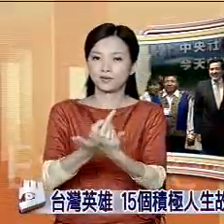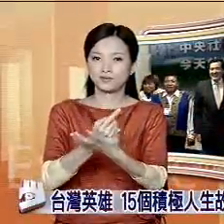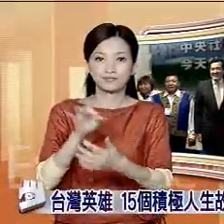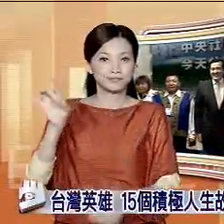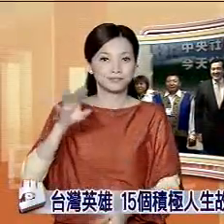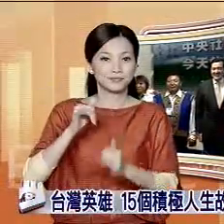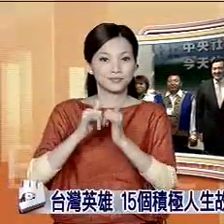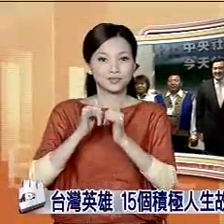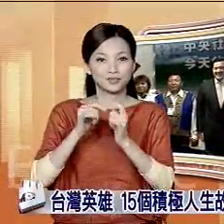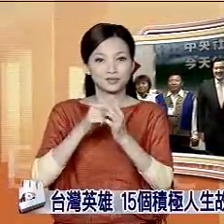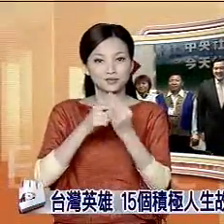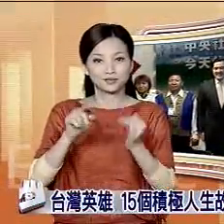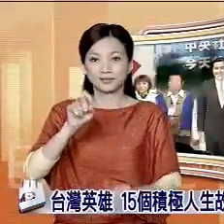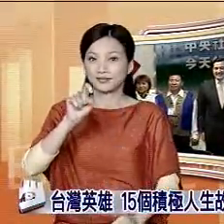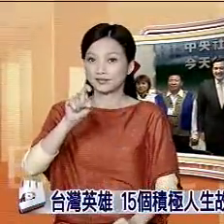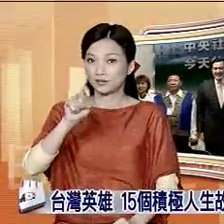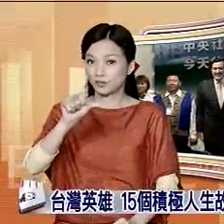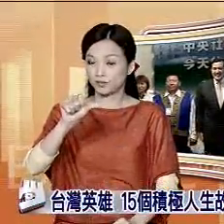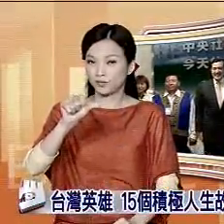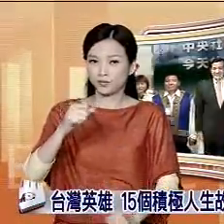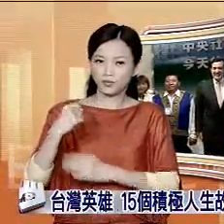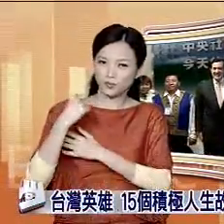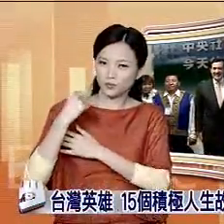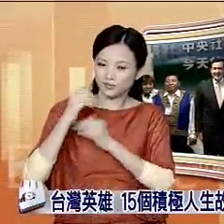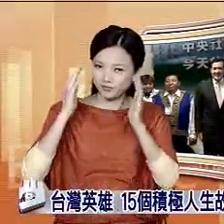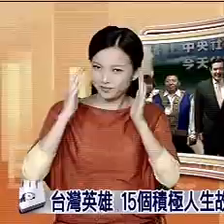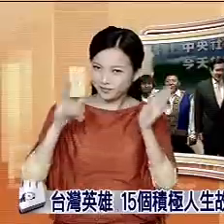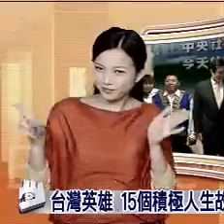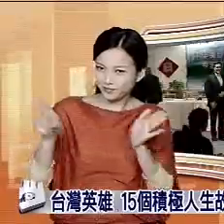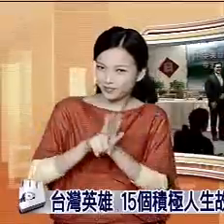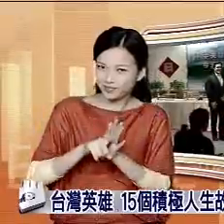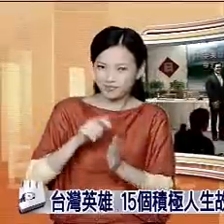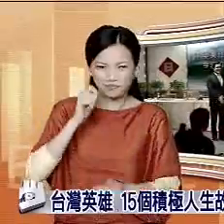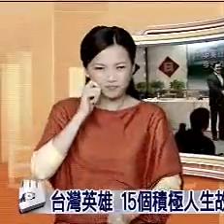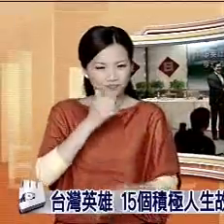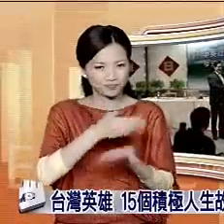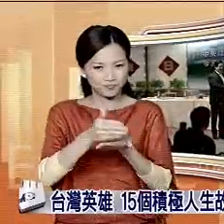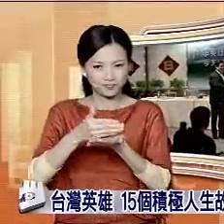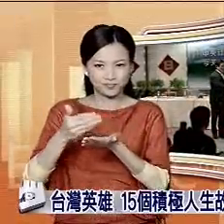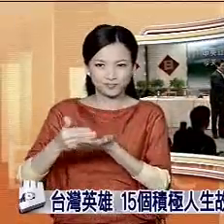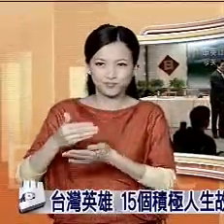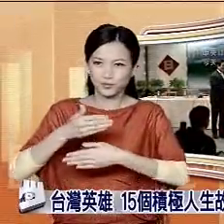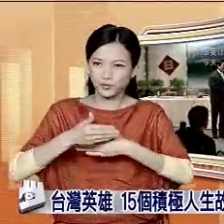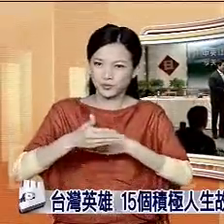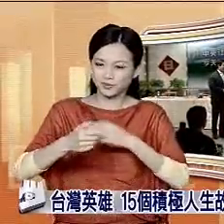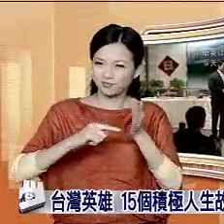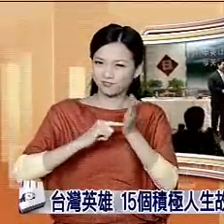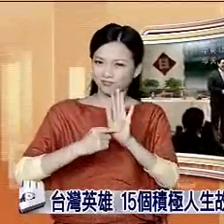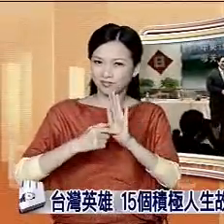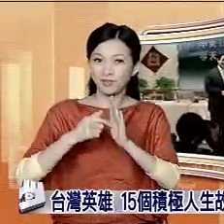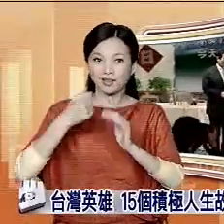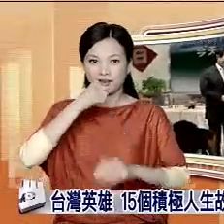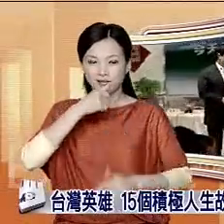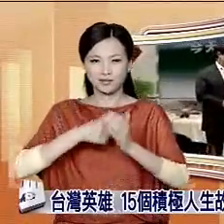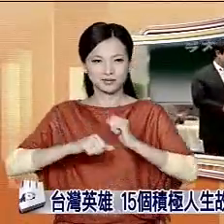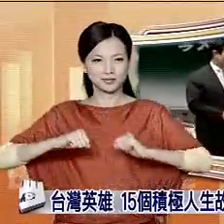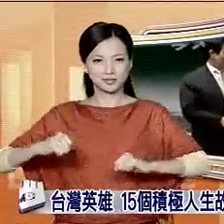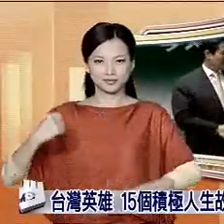天的台湾英雄座谈会，借着15个积极奋斗面对人生的故事，展现出台湾的生命